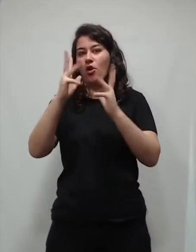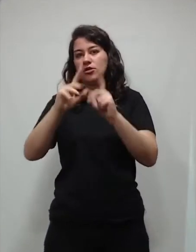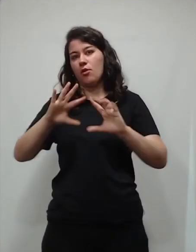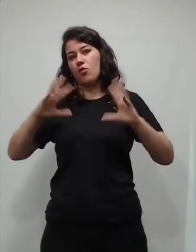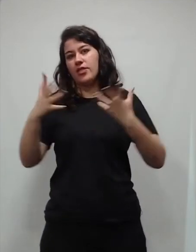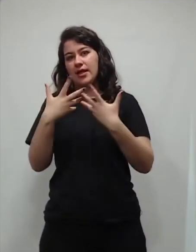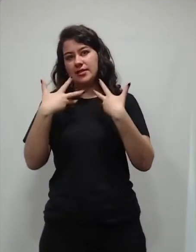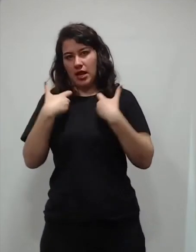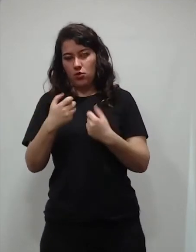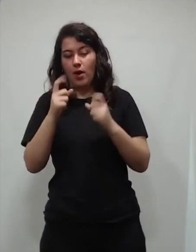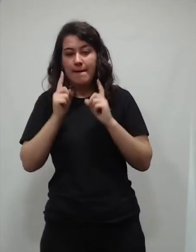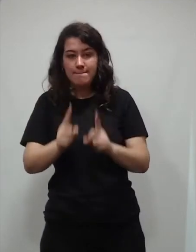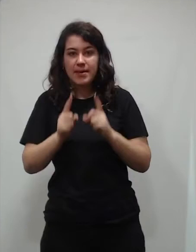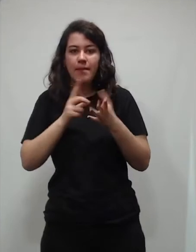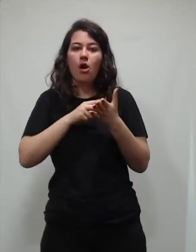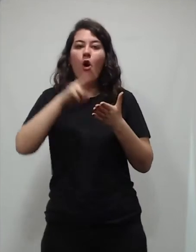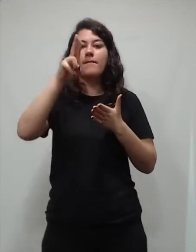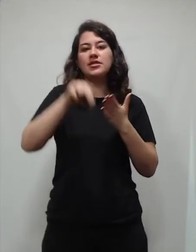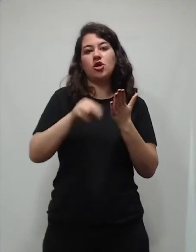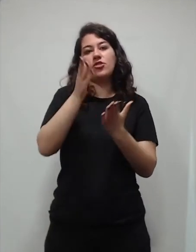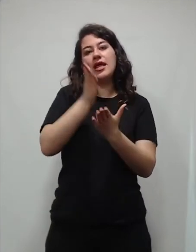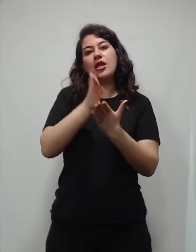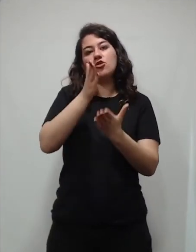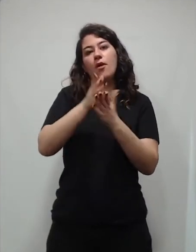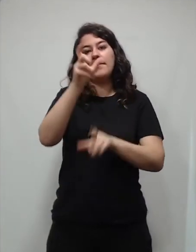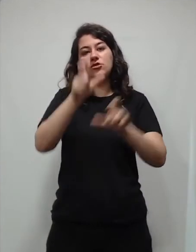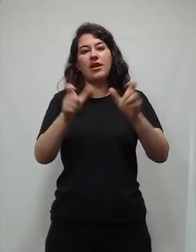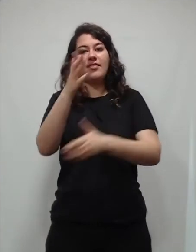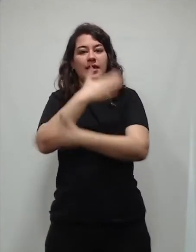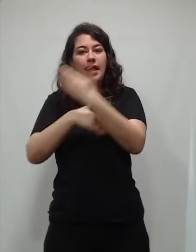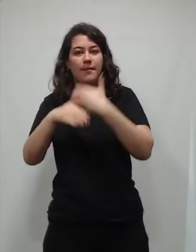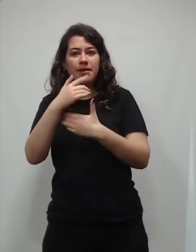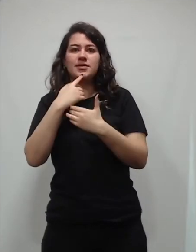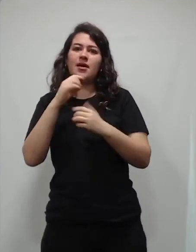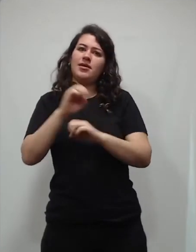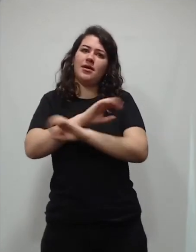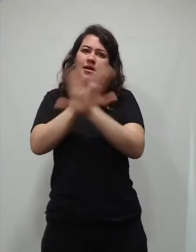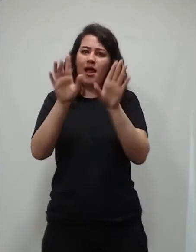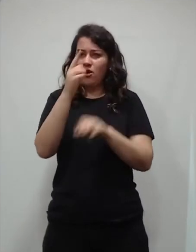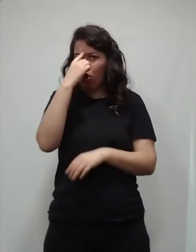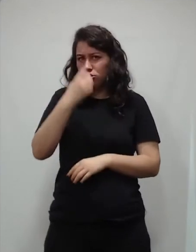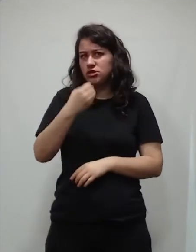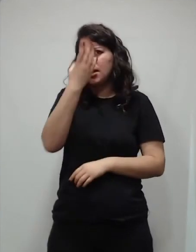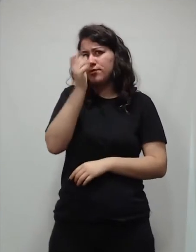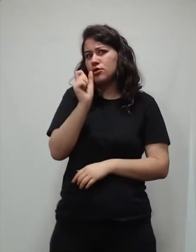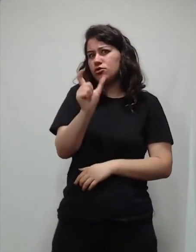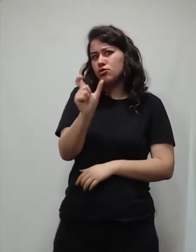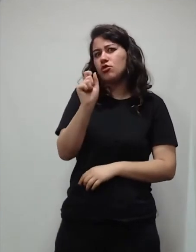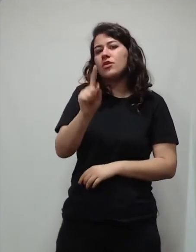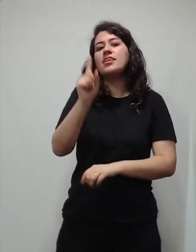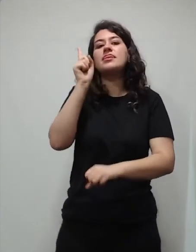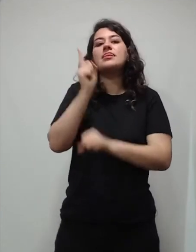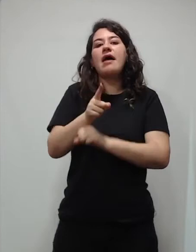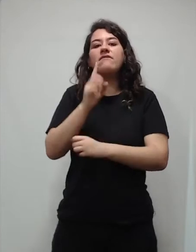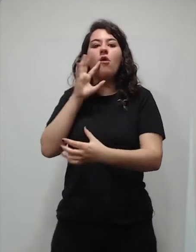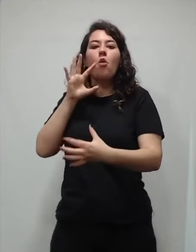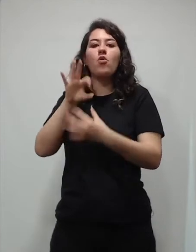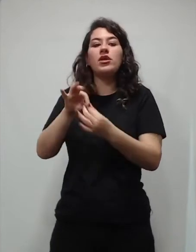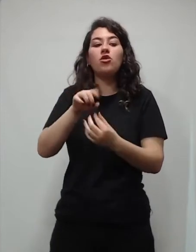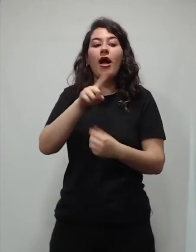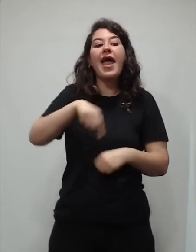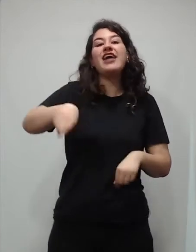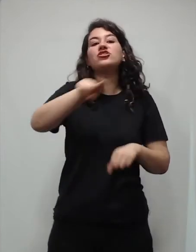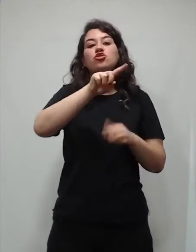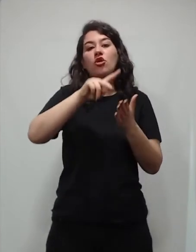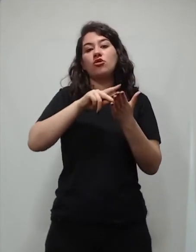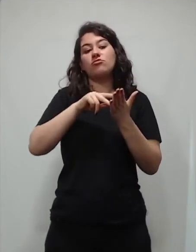propia Convención de los Derechos de las Personas con Discapacidad, tiene un lugar muy claro. Tenemos que regirnos por cómo ellos